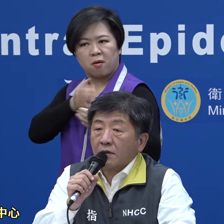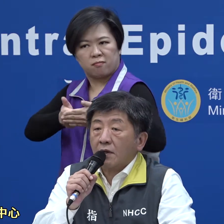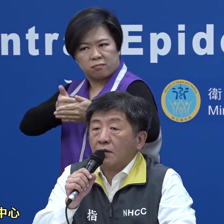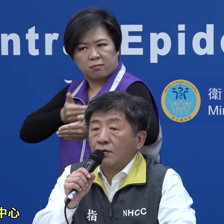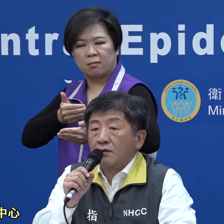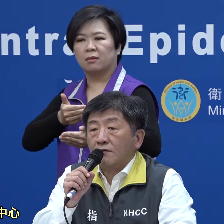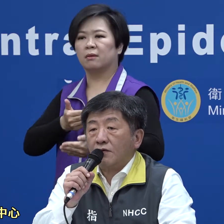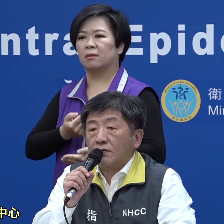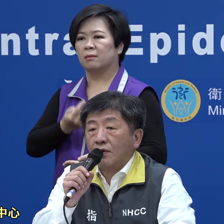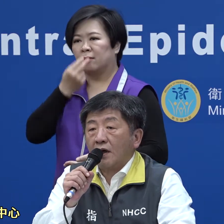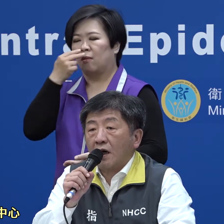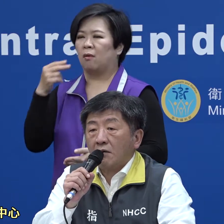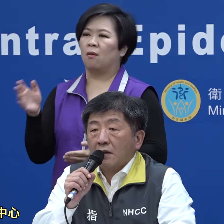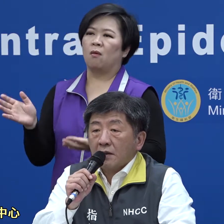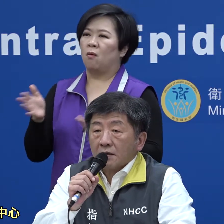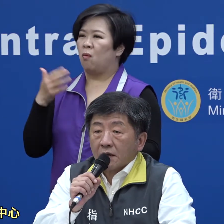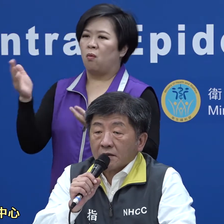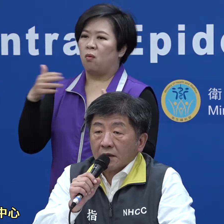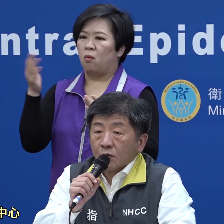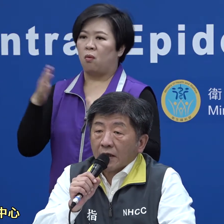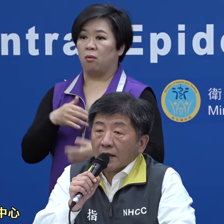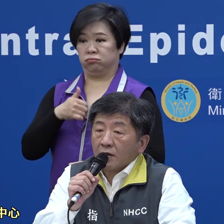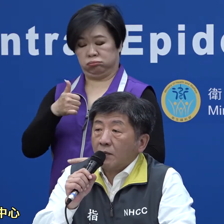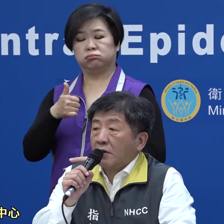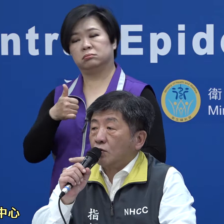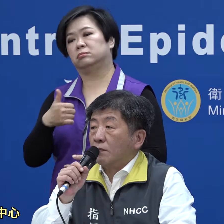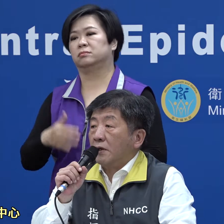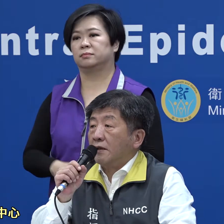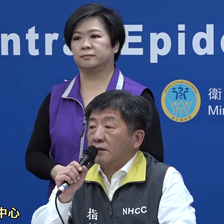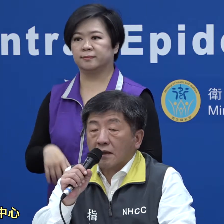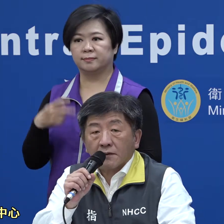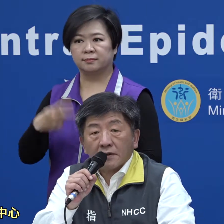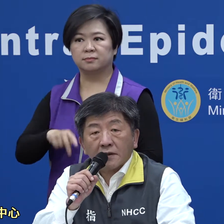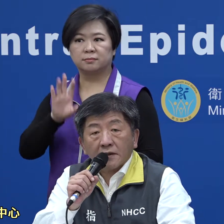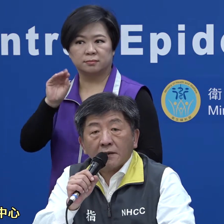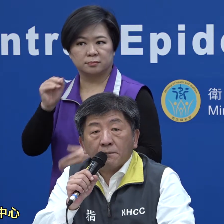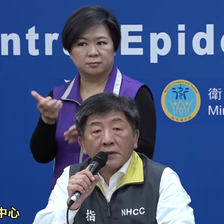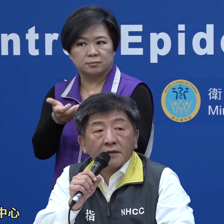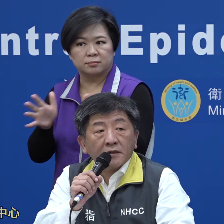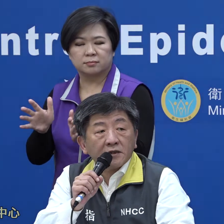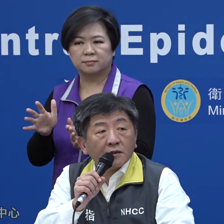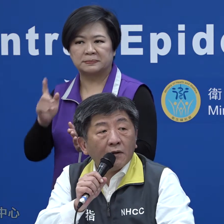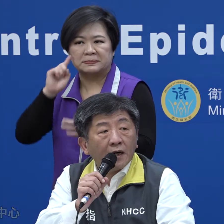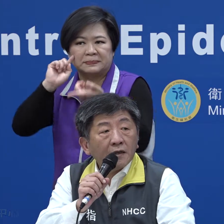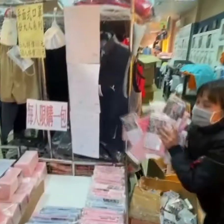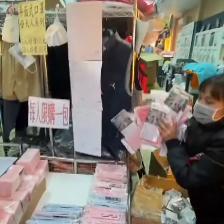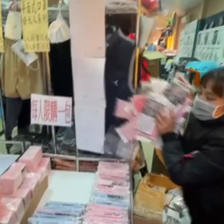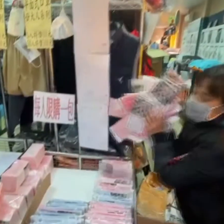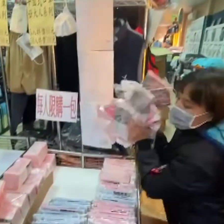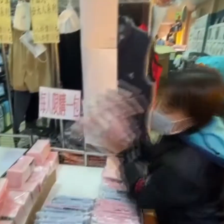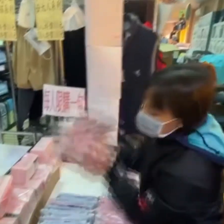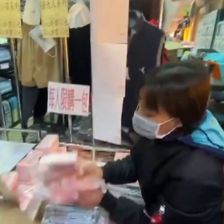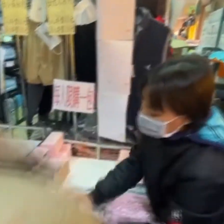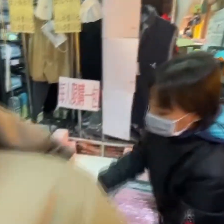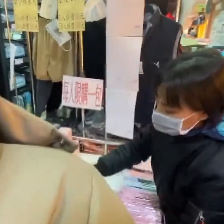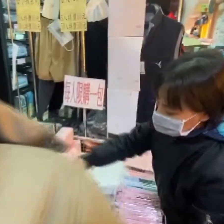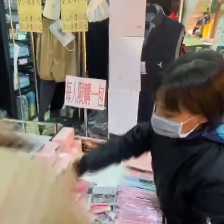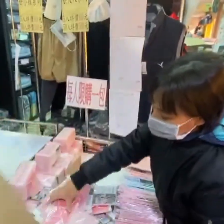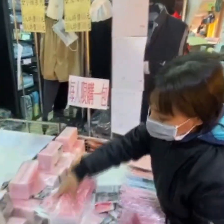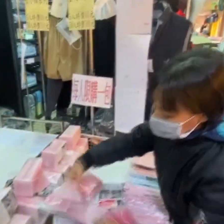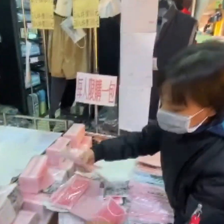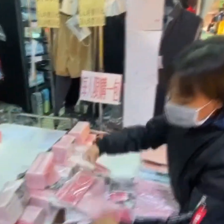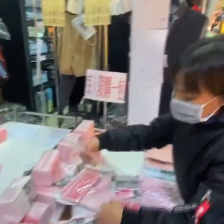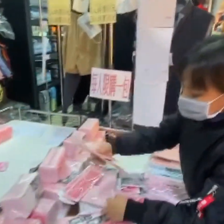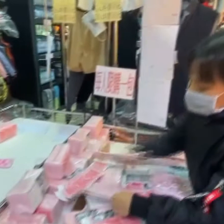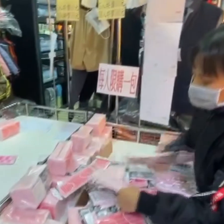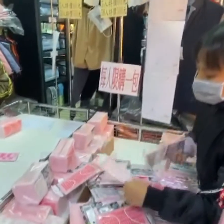当然 越通风越好。然后再出来他有没有准备一个相关的应变的计划。 另外，台湾目前有